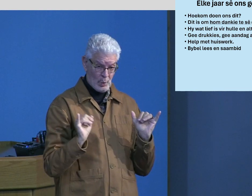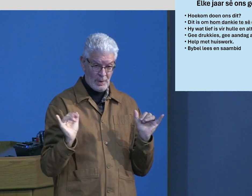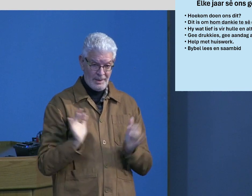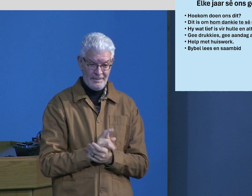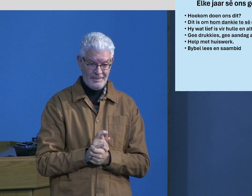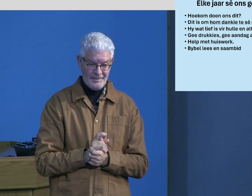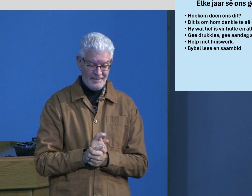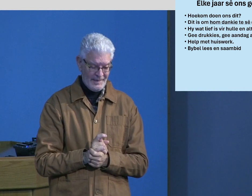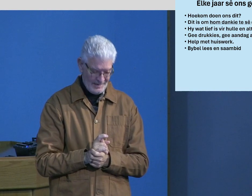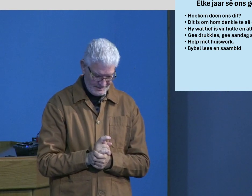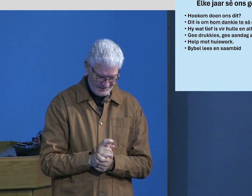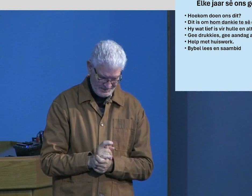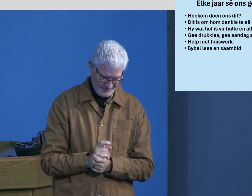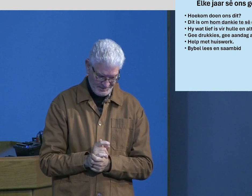Dis erg, né?